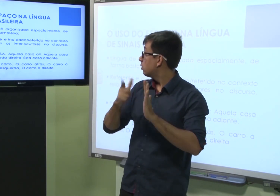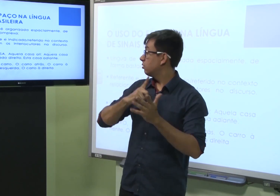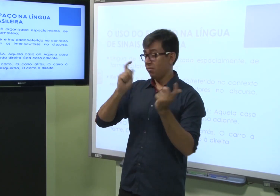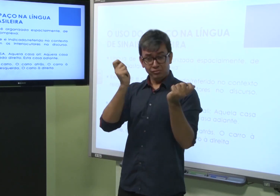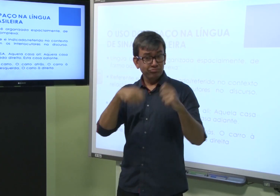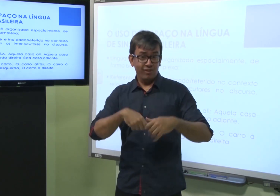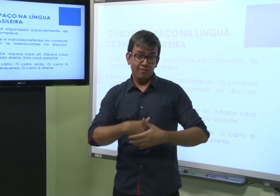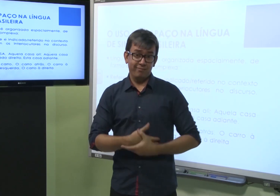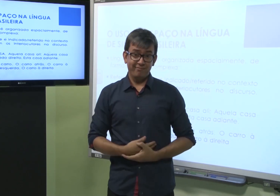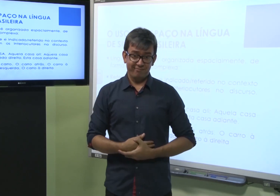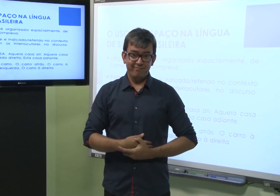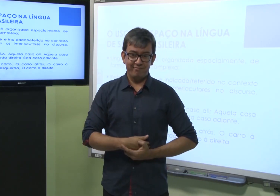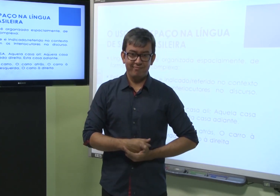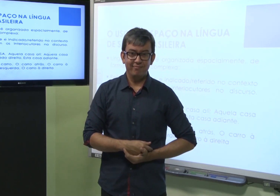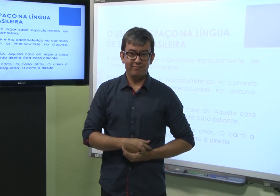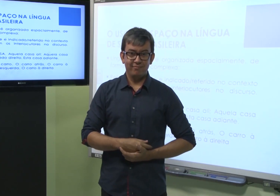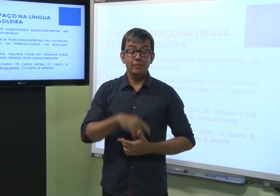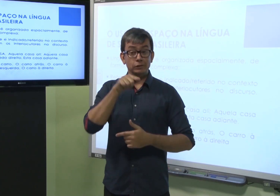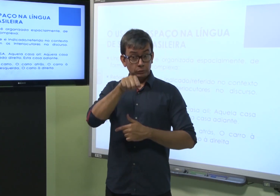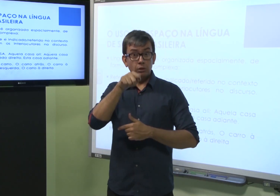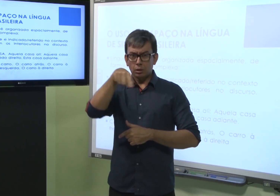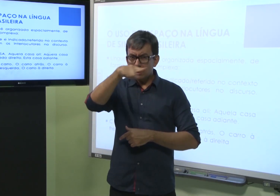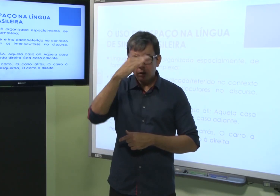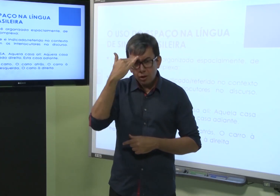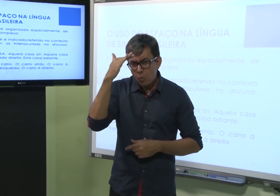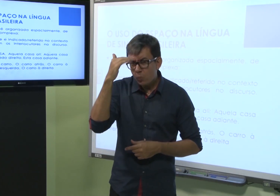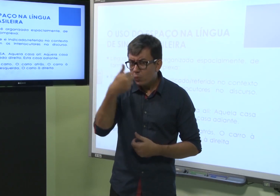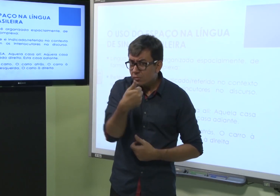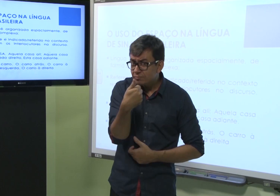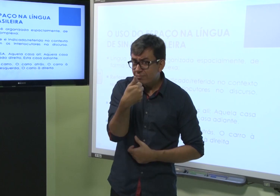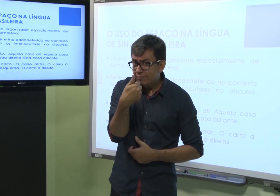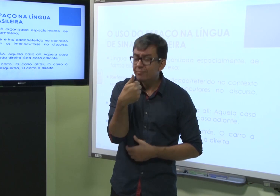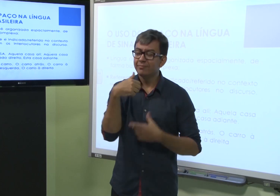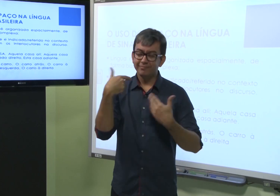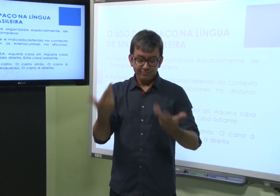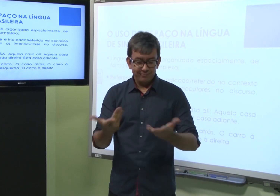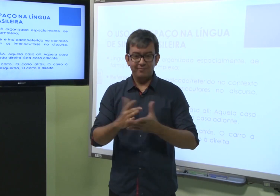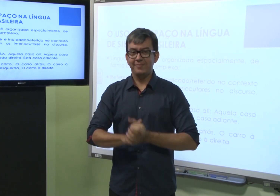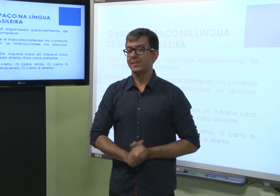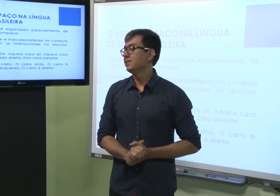E assim eu consigo desenvolver minha sinalização. Vocês entenderam?